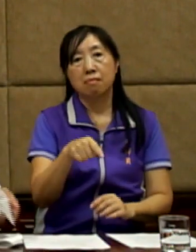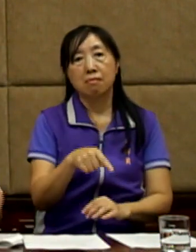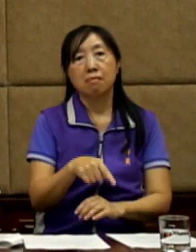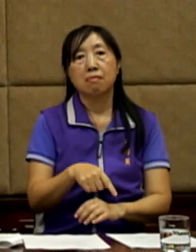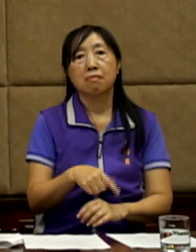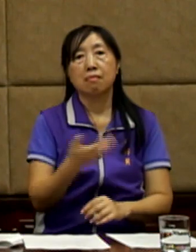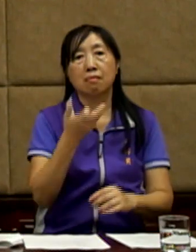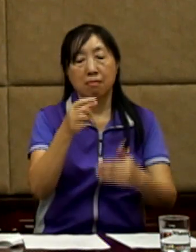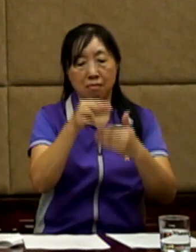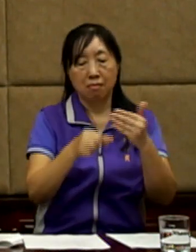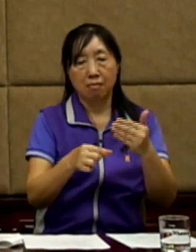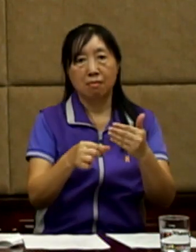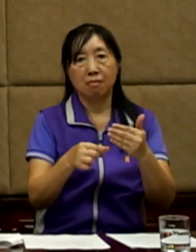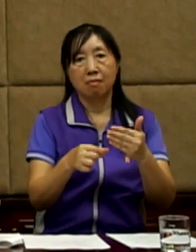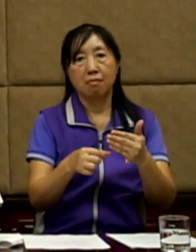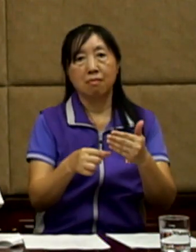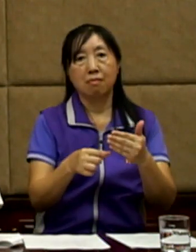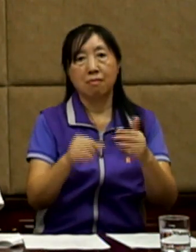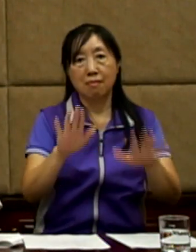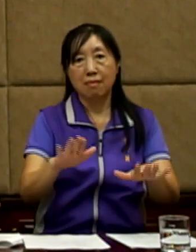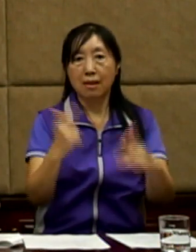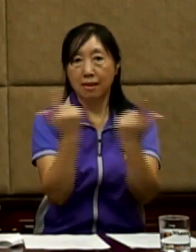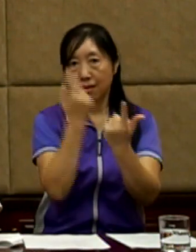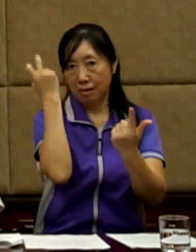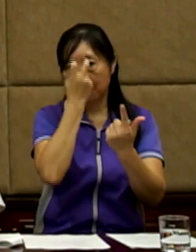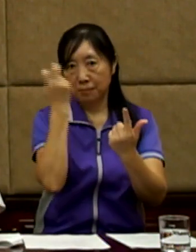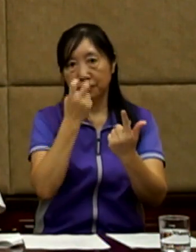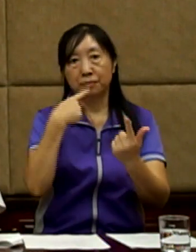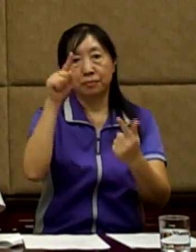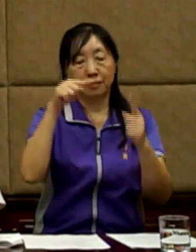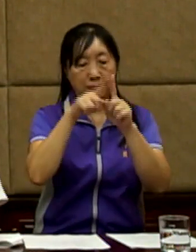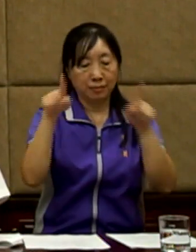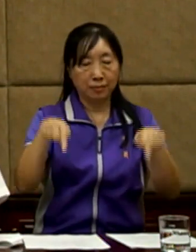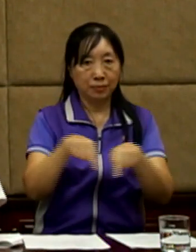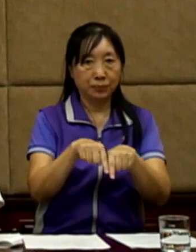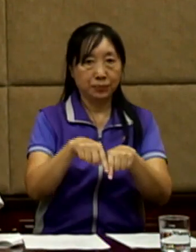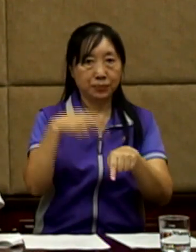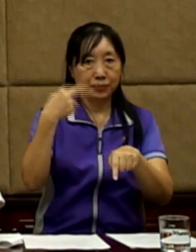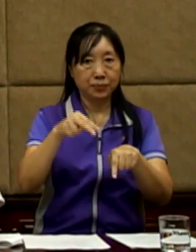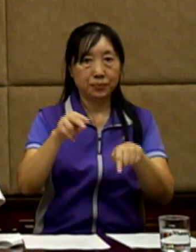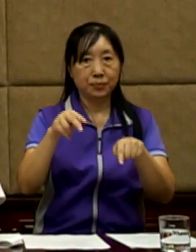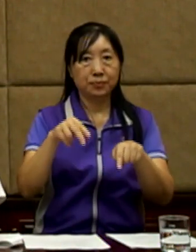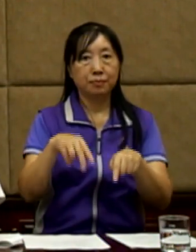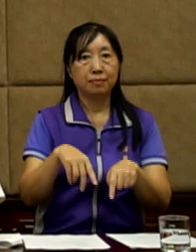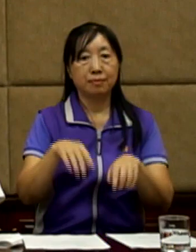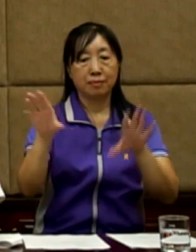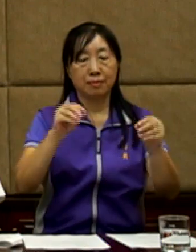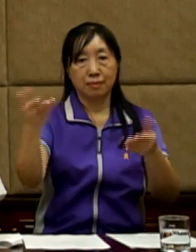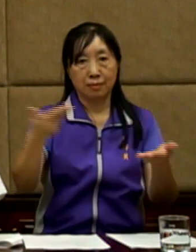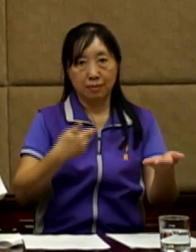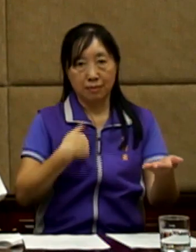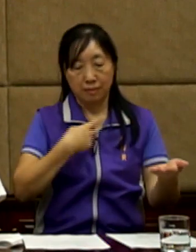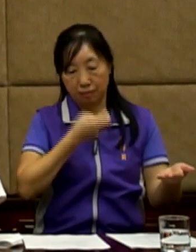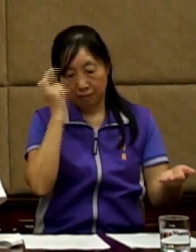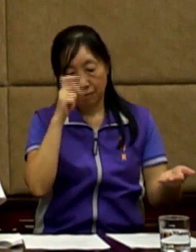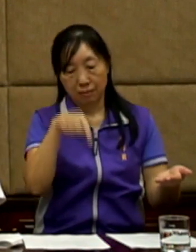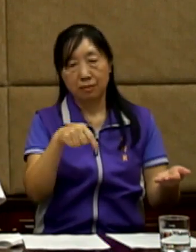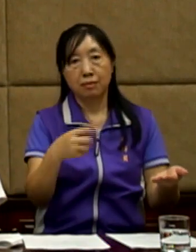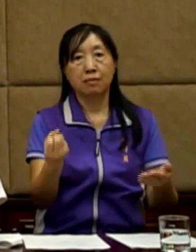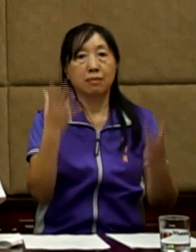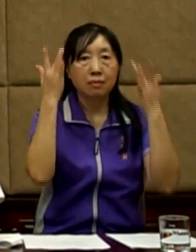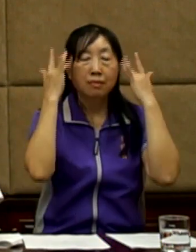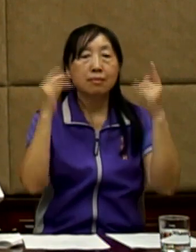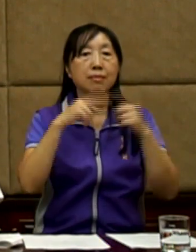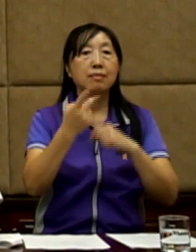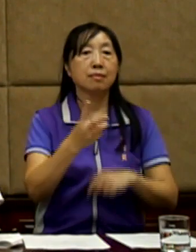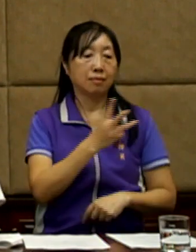次那个北检的起诉，还有我们得到的那个他们的那个华夏跟赵